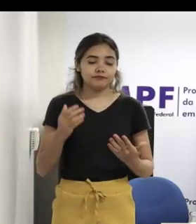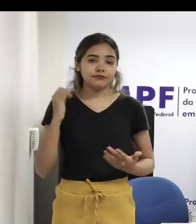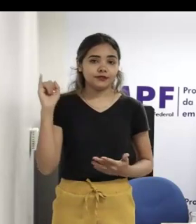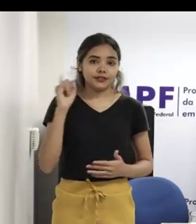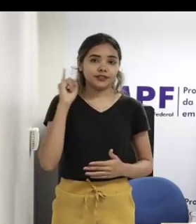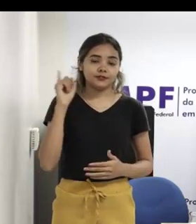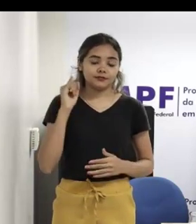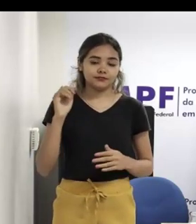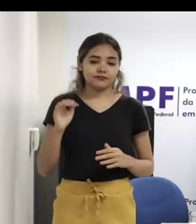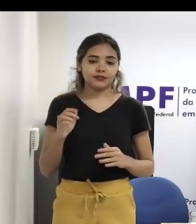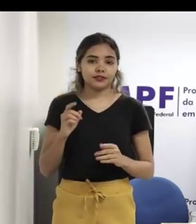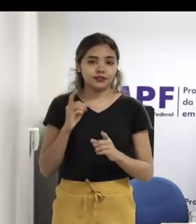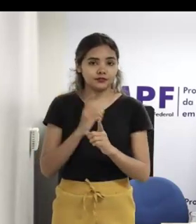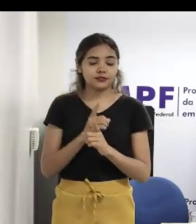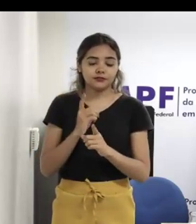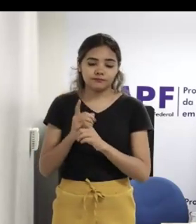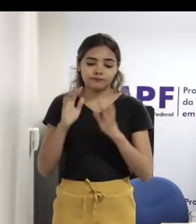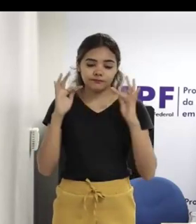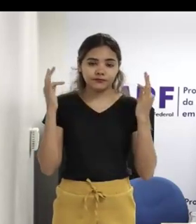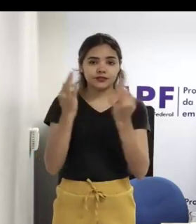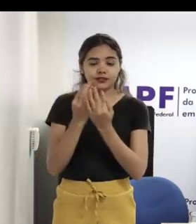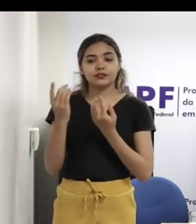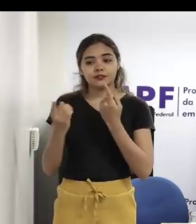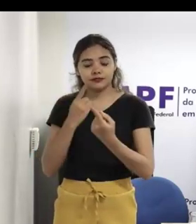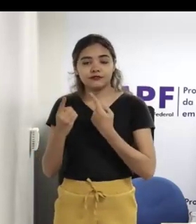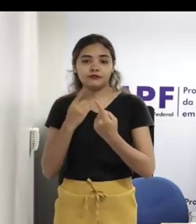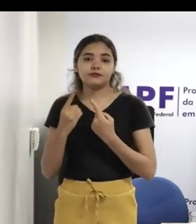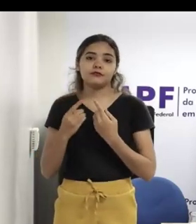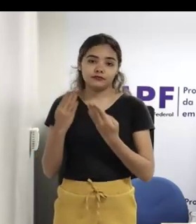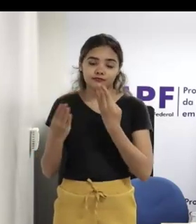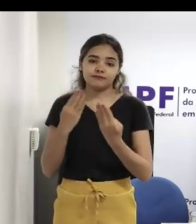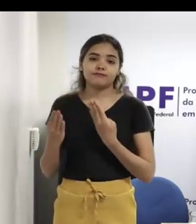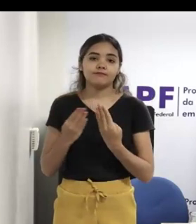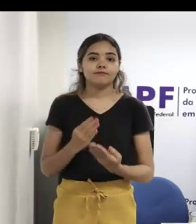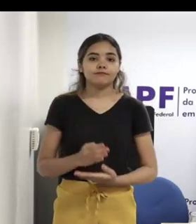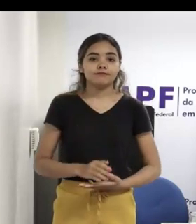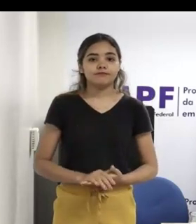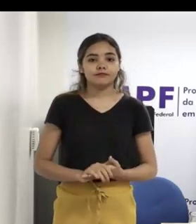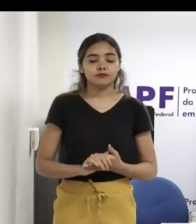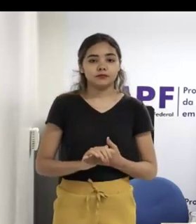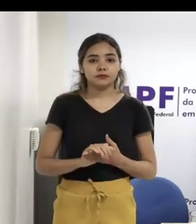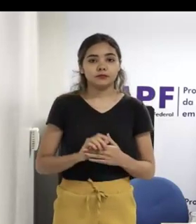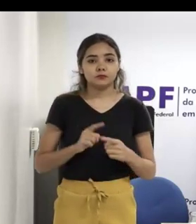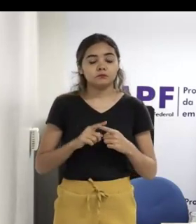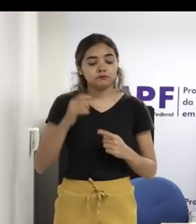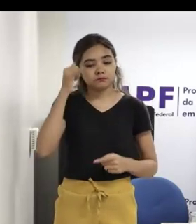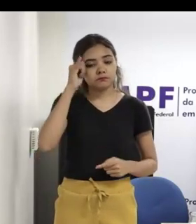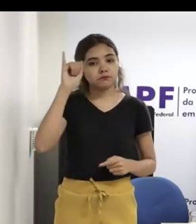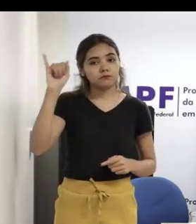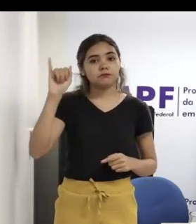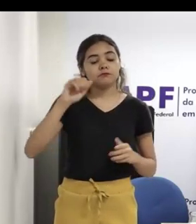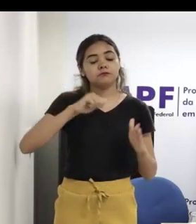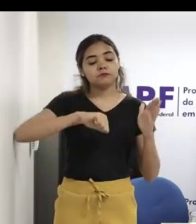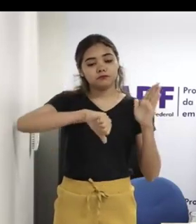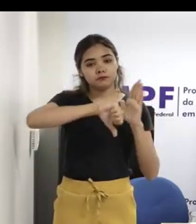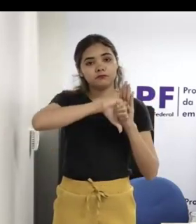de informações relacionadas à educação para evitar esses crimes Inclusive essa comunicação